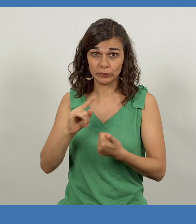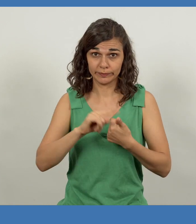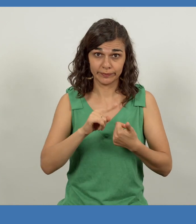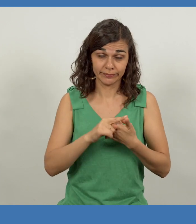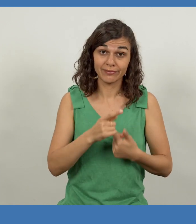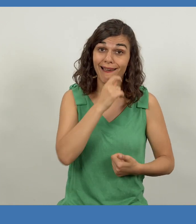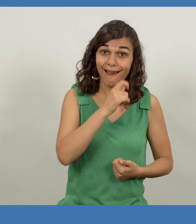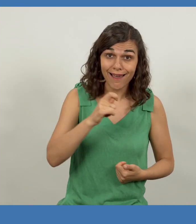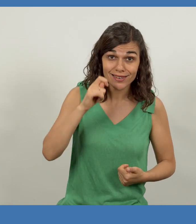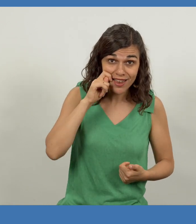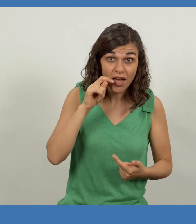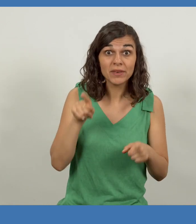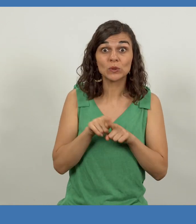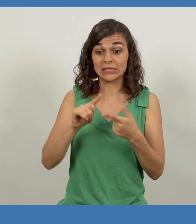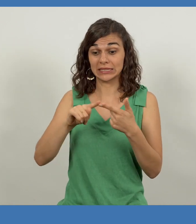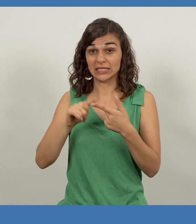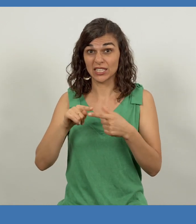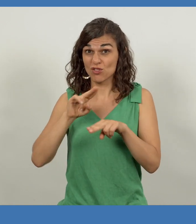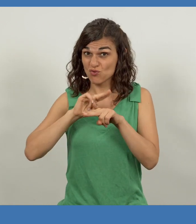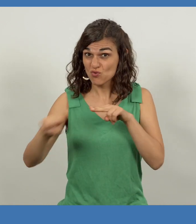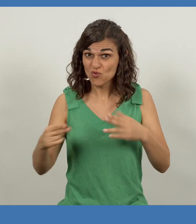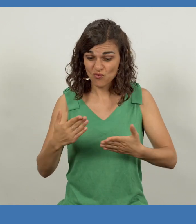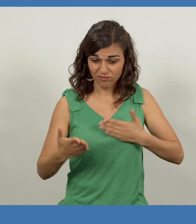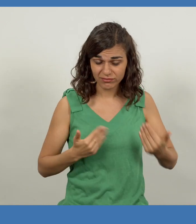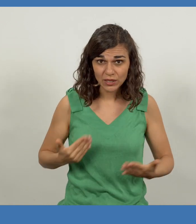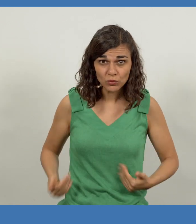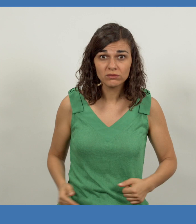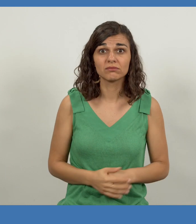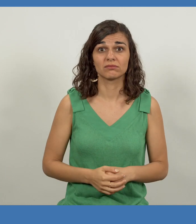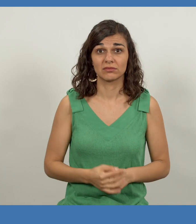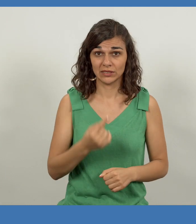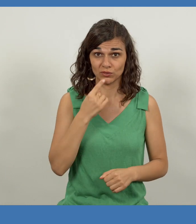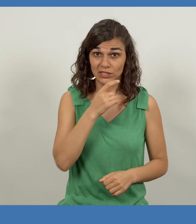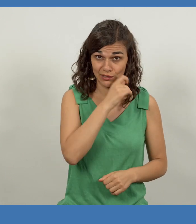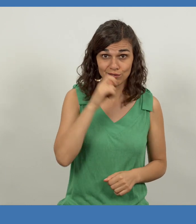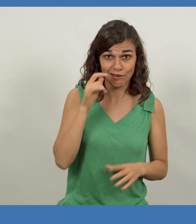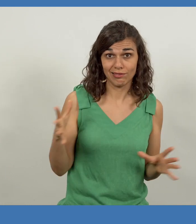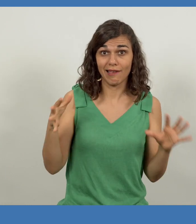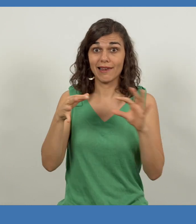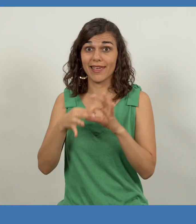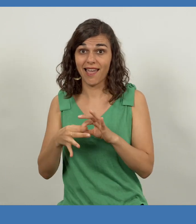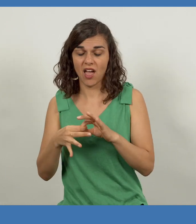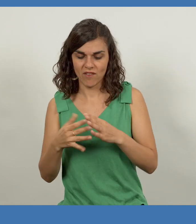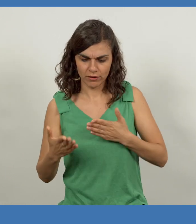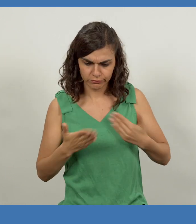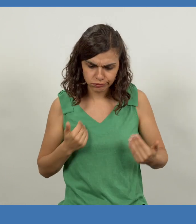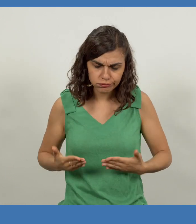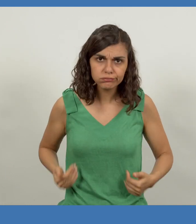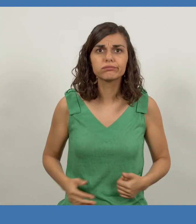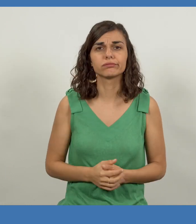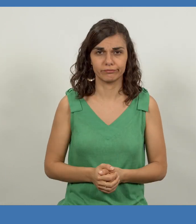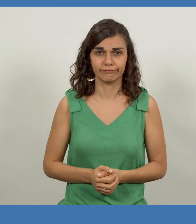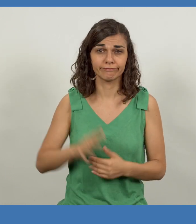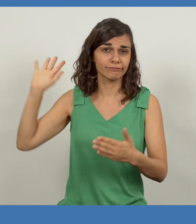et dépouillé. Le jeûne fait donc appel à la notion de dépouillement. Et de tout temps et dans plusieurs civilisations,